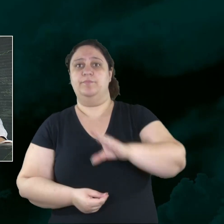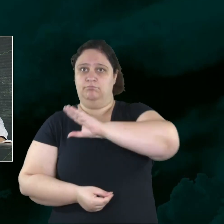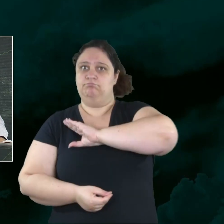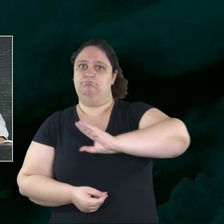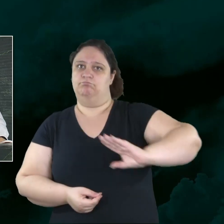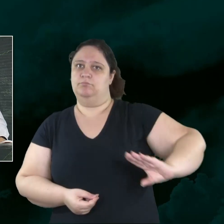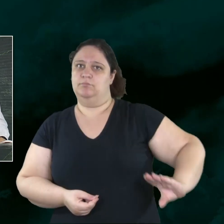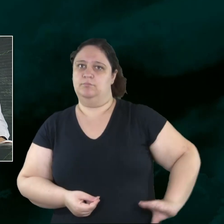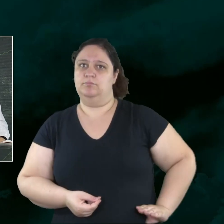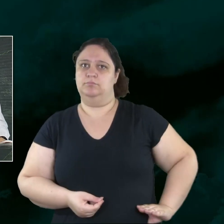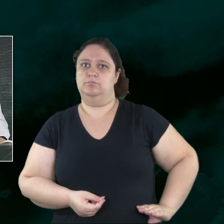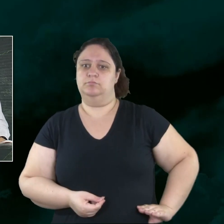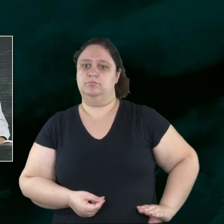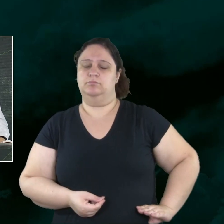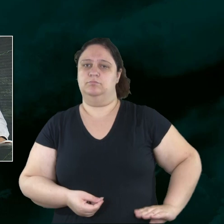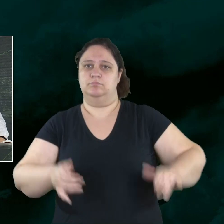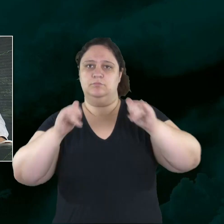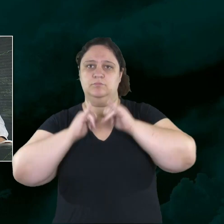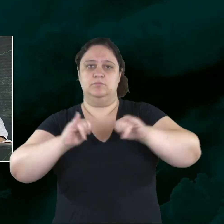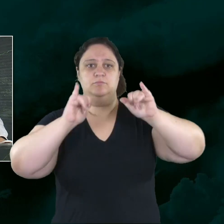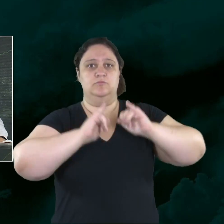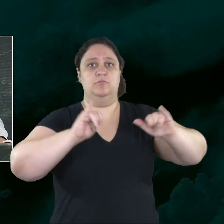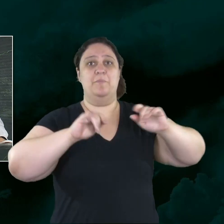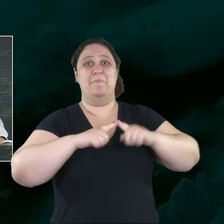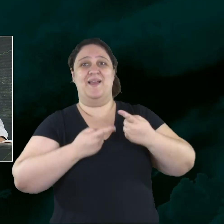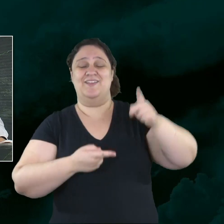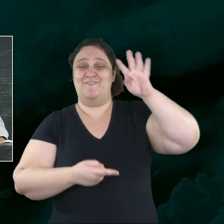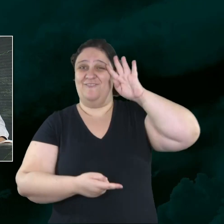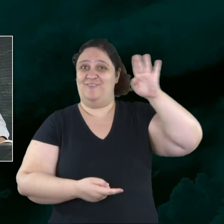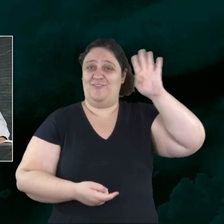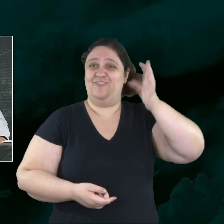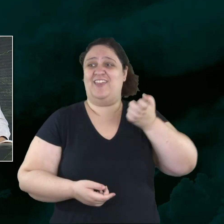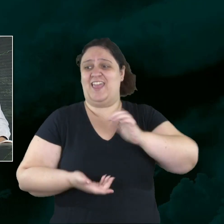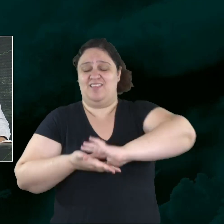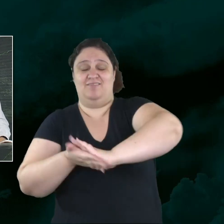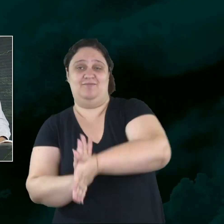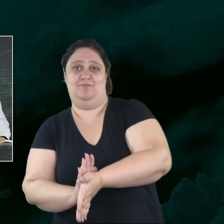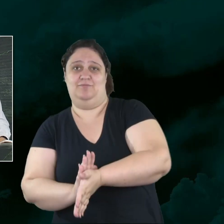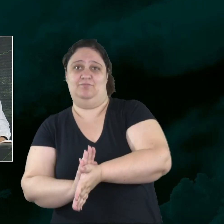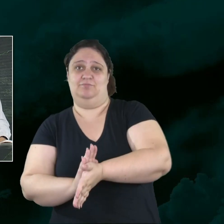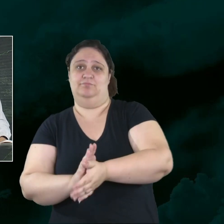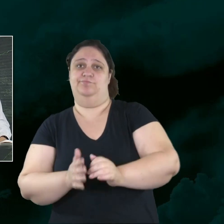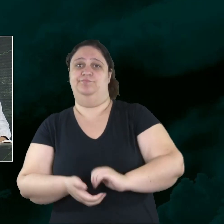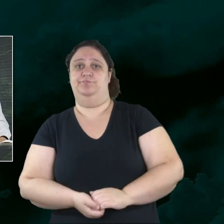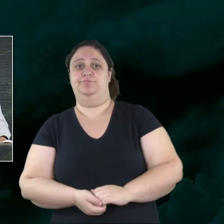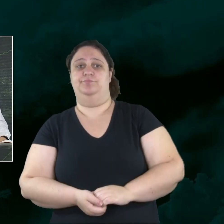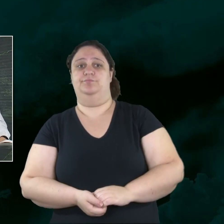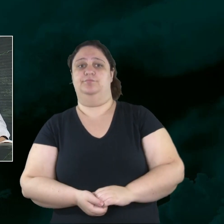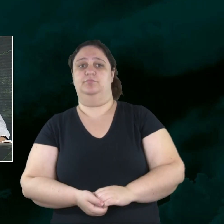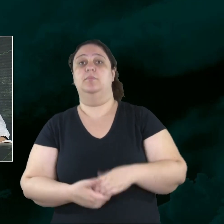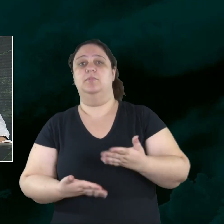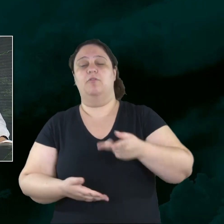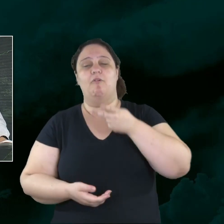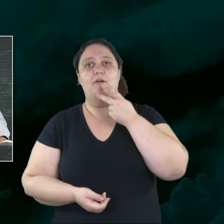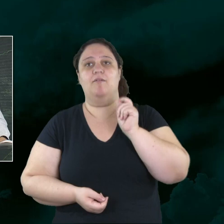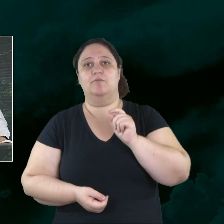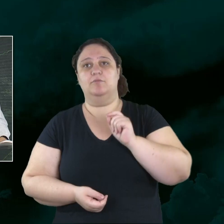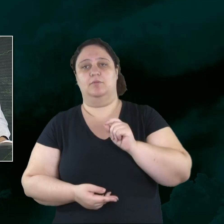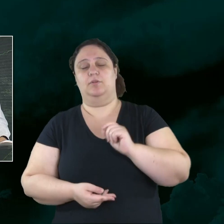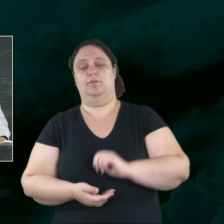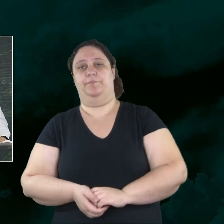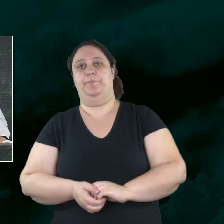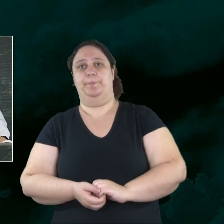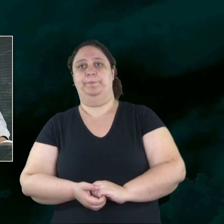esse trabalho, mas esse filósofo quer derrubar isso, né? E ele afirmava que os